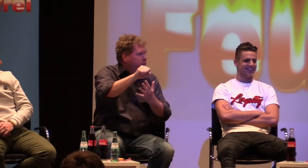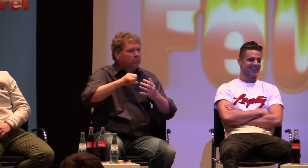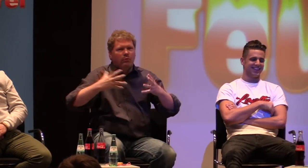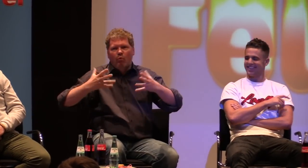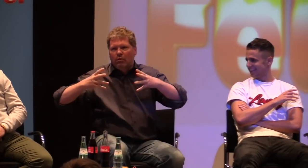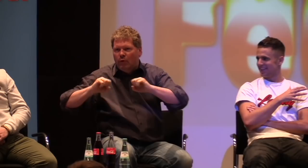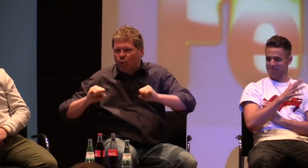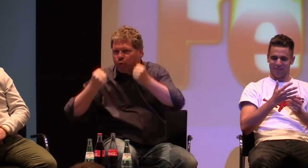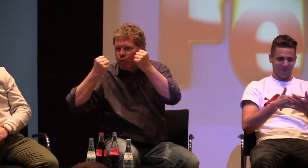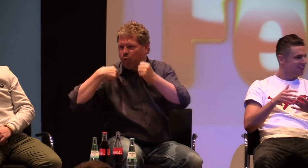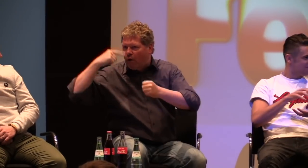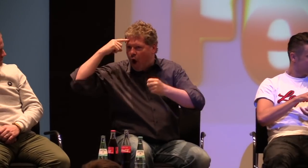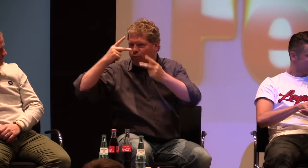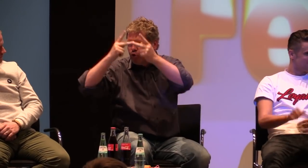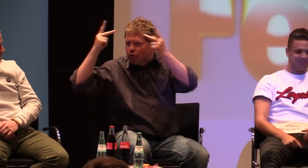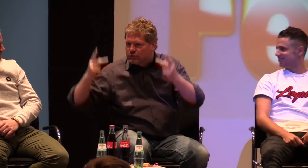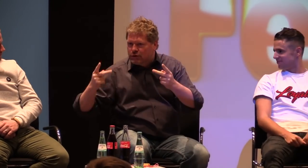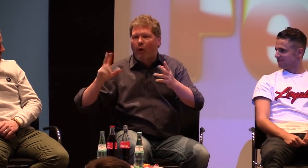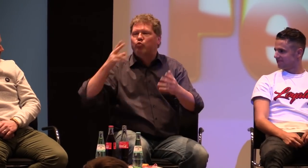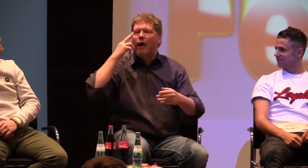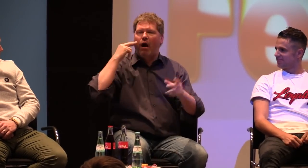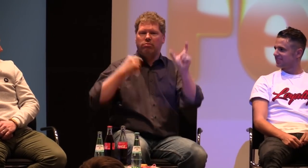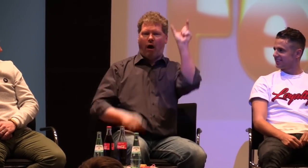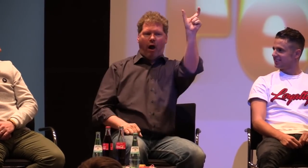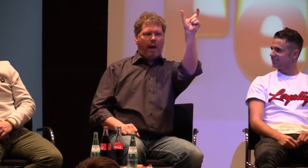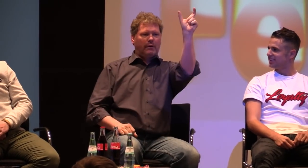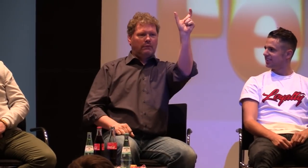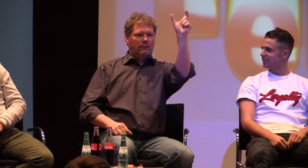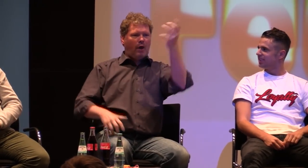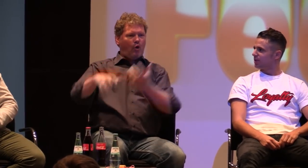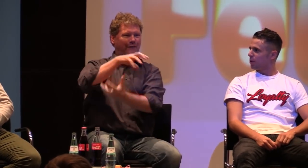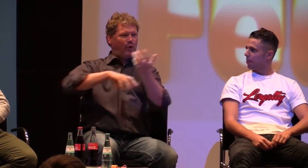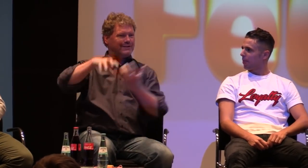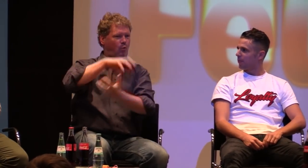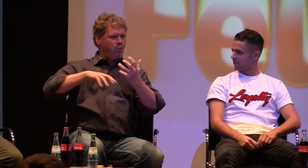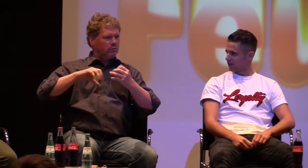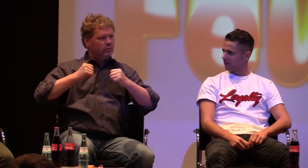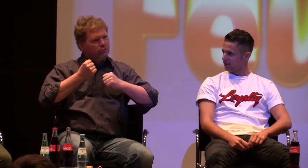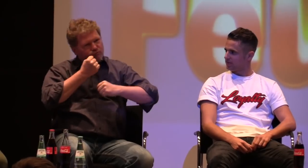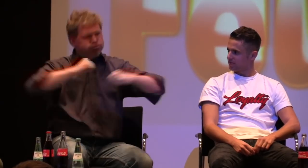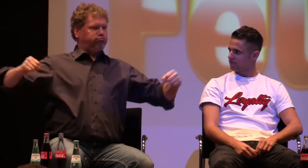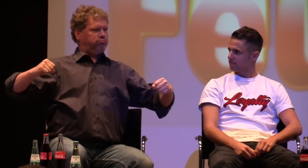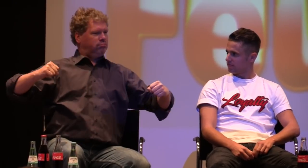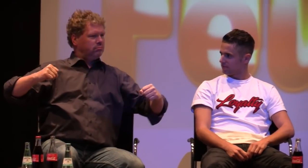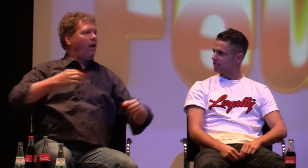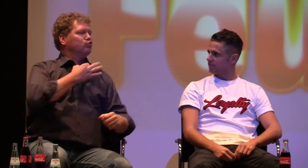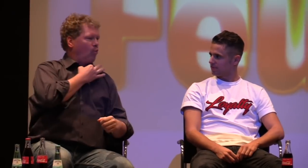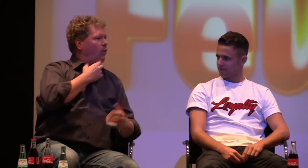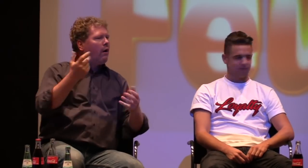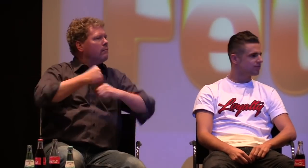gar nicht, mir war jetzt nicht ganz klar, ob es da einen Verein gibt, der so heißt, aber okay, das ist so, also ich kenne die Gebärde noch so